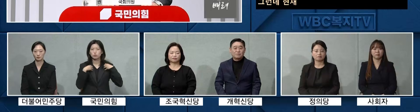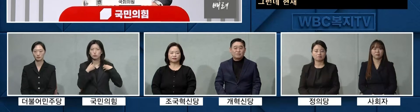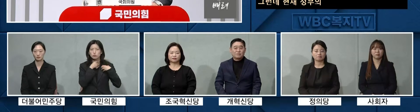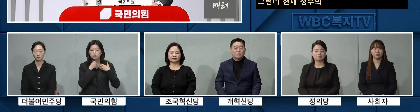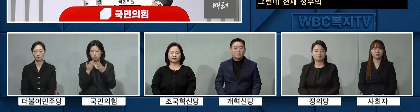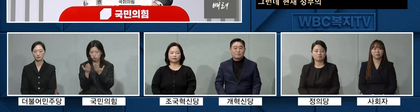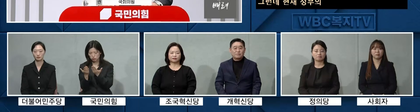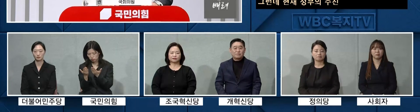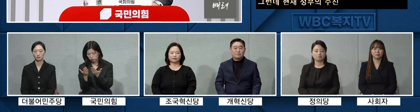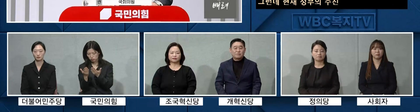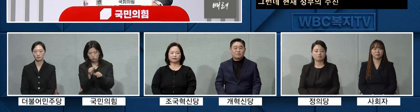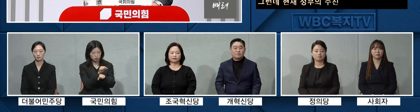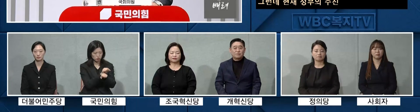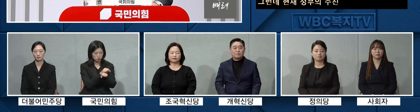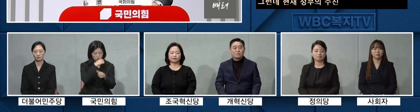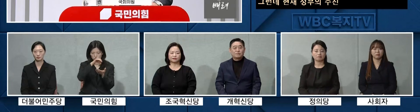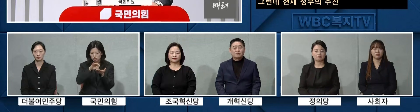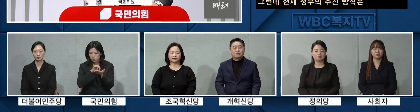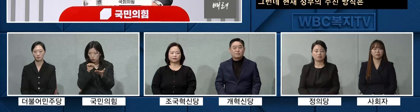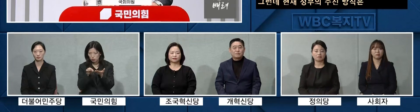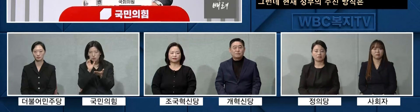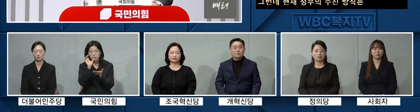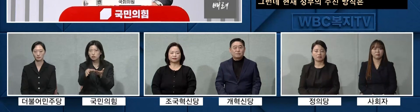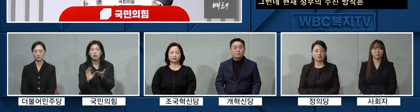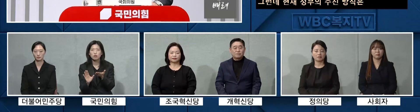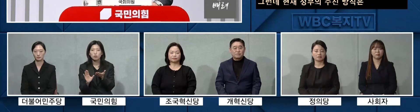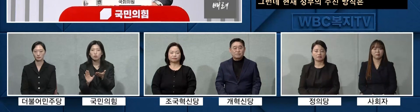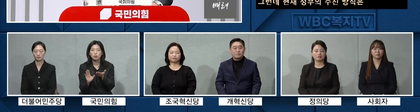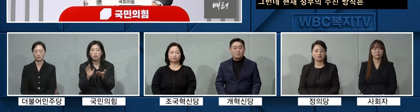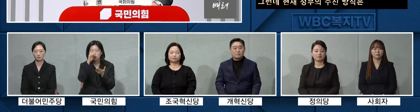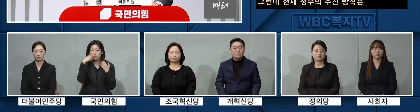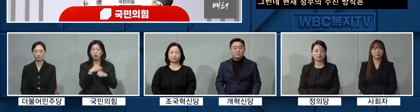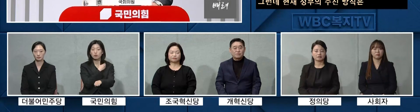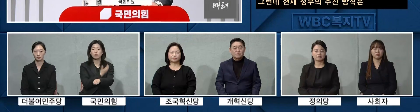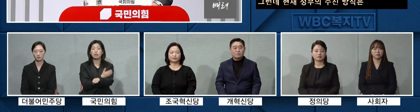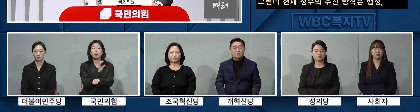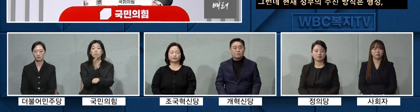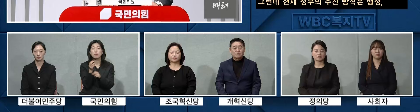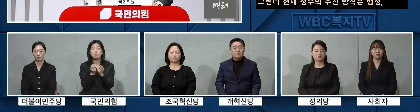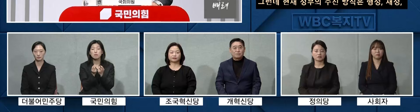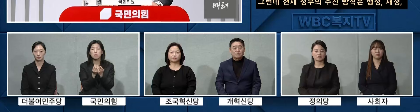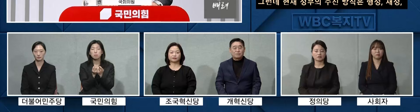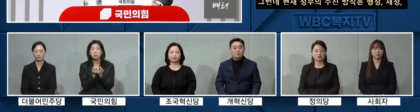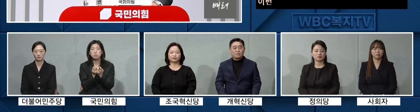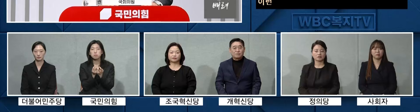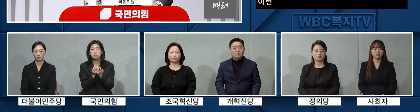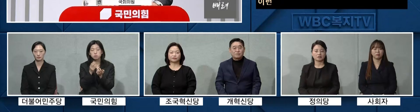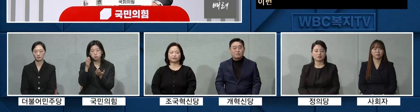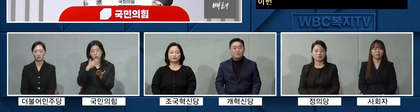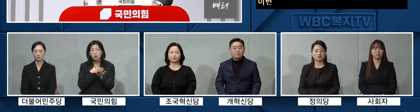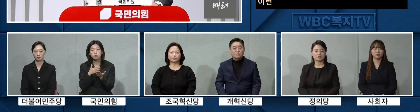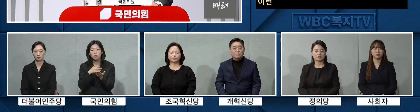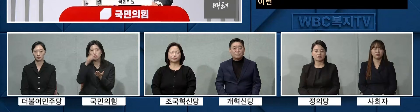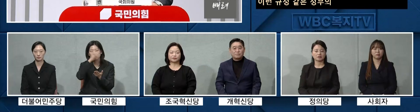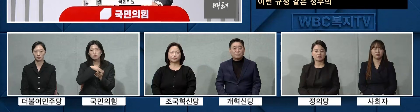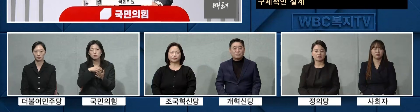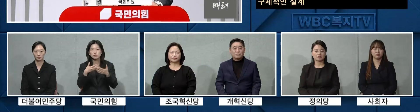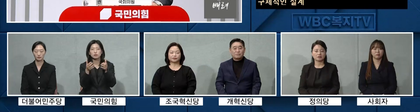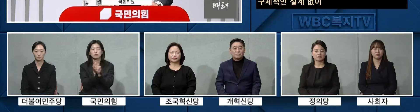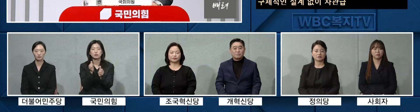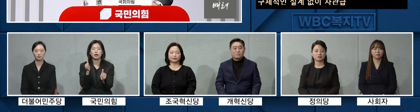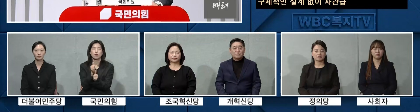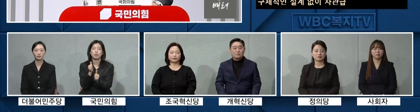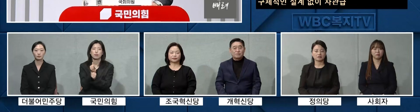행정, 재정, 인허가 규정 같은 중앙정부의 권한 인양에 대한 구체적인 설계 없이 차관급 4명 이상을